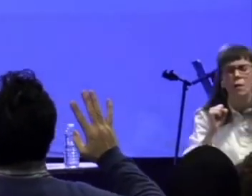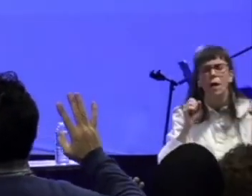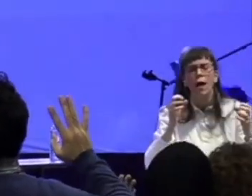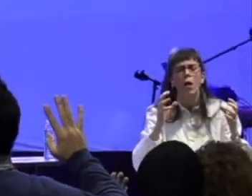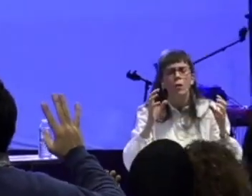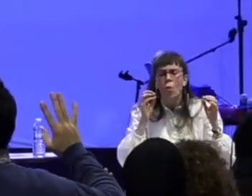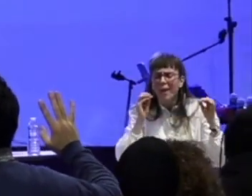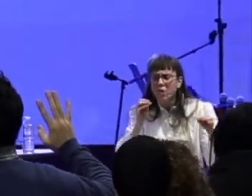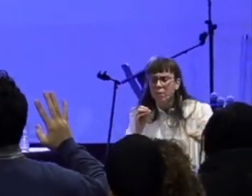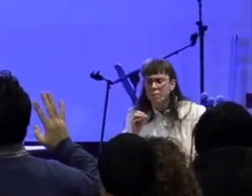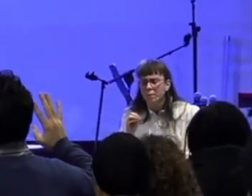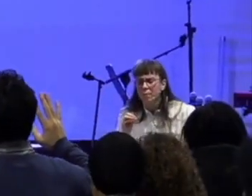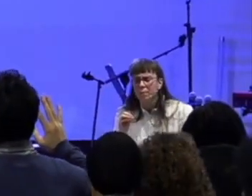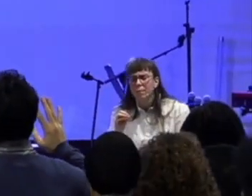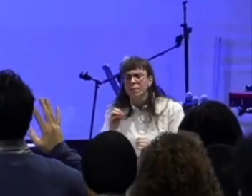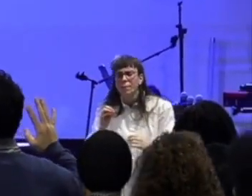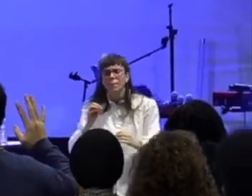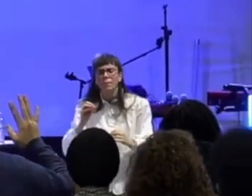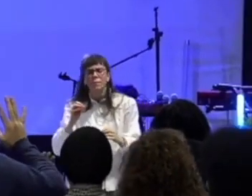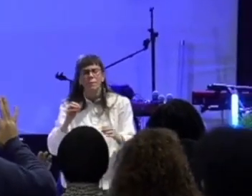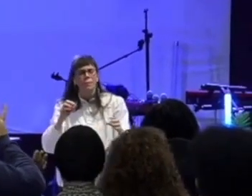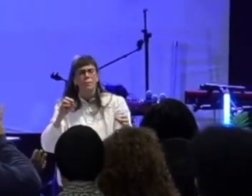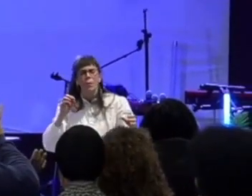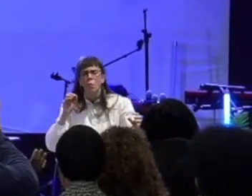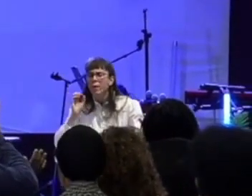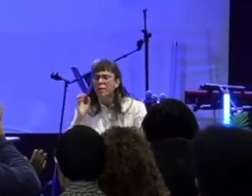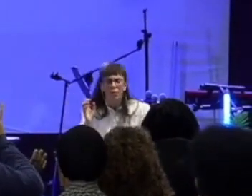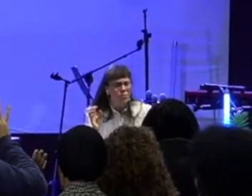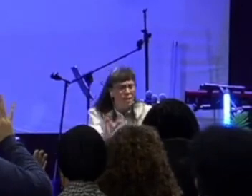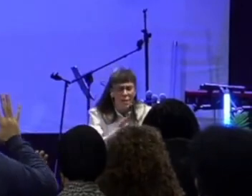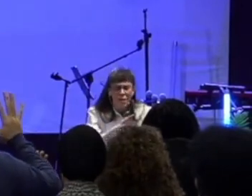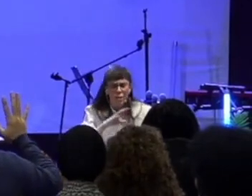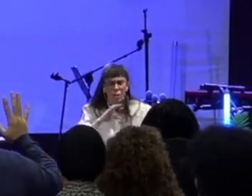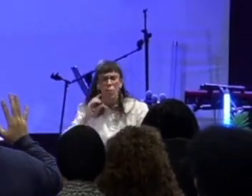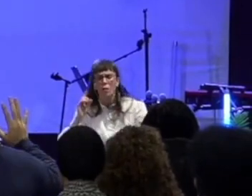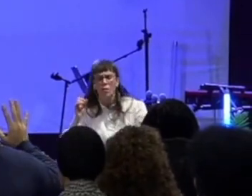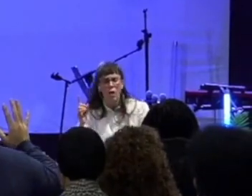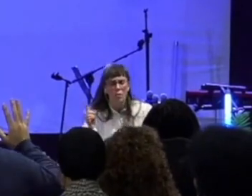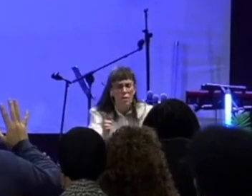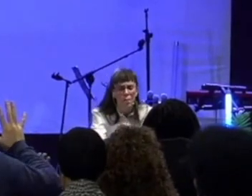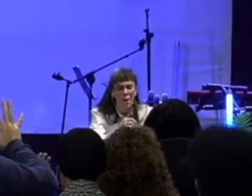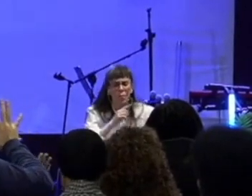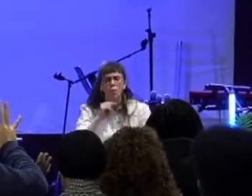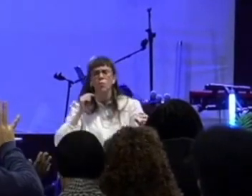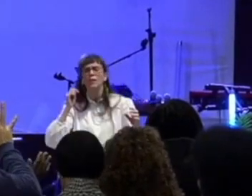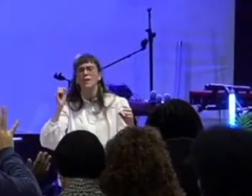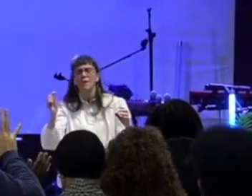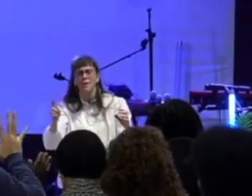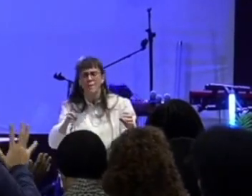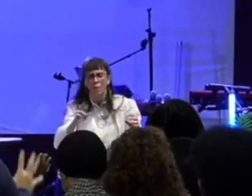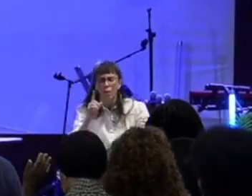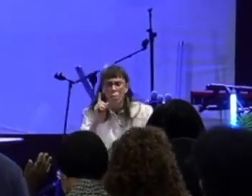ange. And only one angel neutralisera celui qui te perturbe nuit et jour. Un ange l'enchaînera.